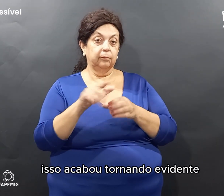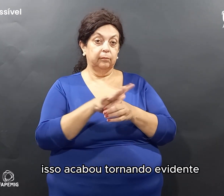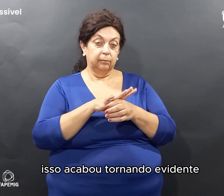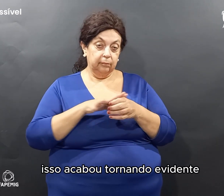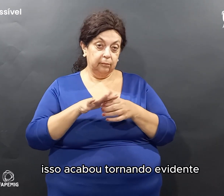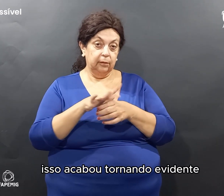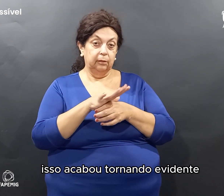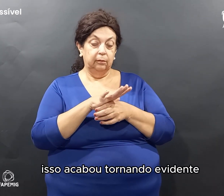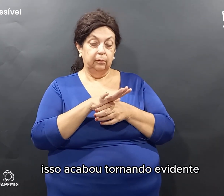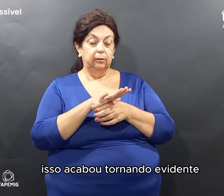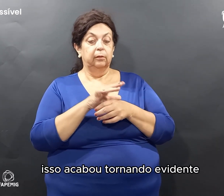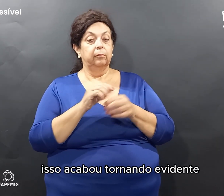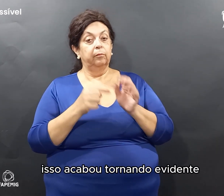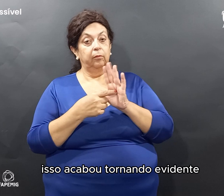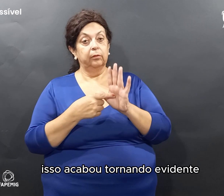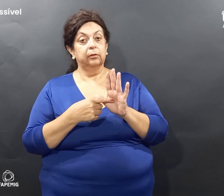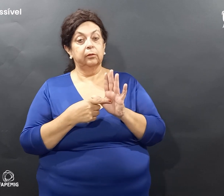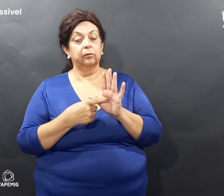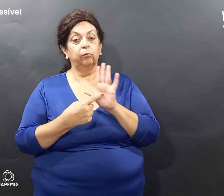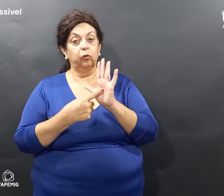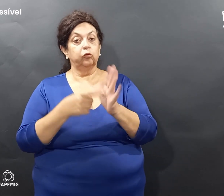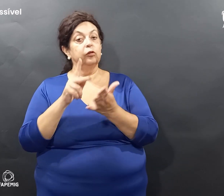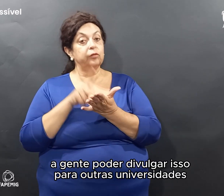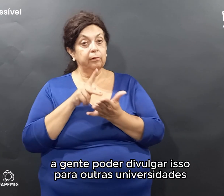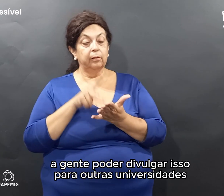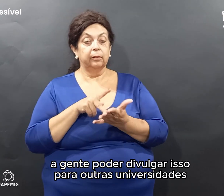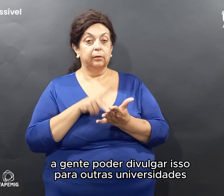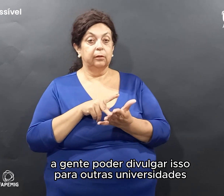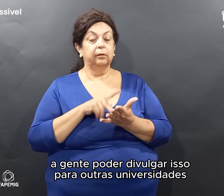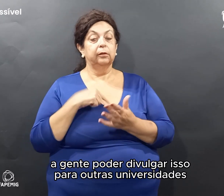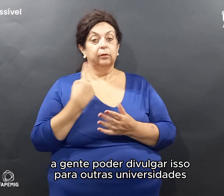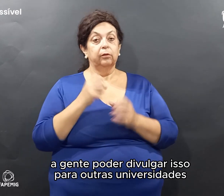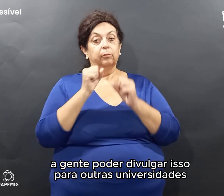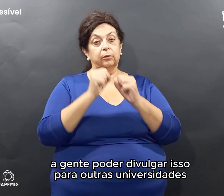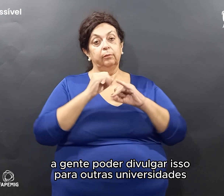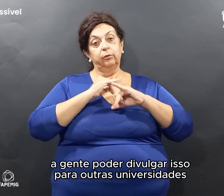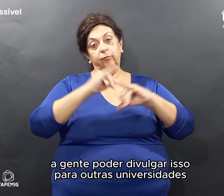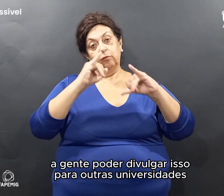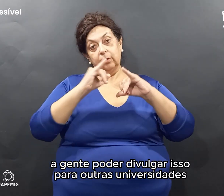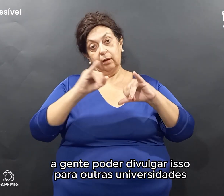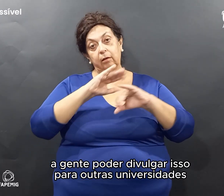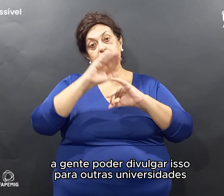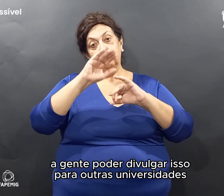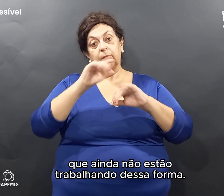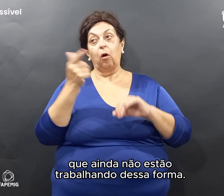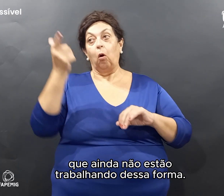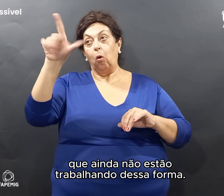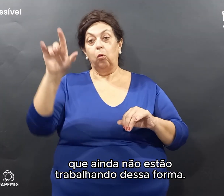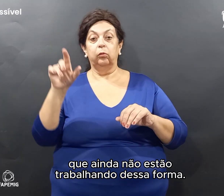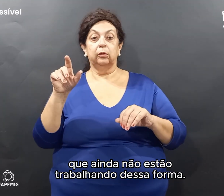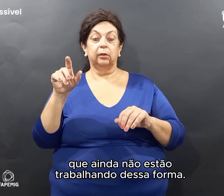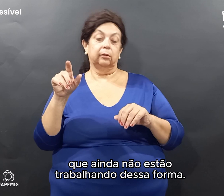acabou tornando evidente a gente poder divulgar isso para outras universidades que ainda não estão